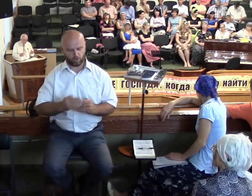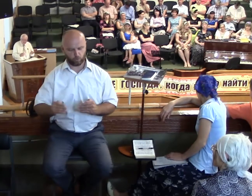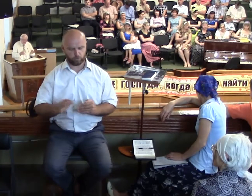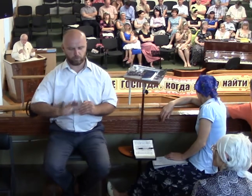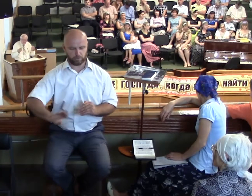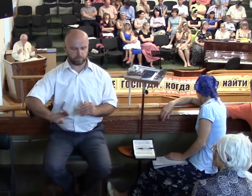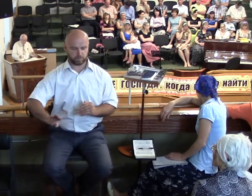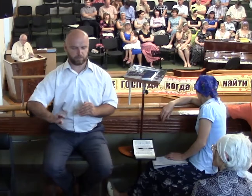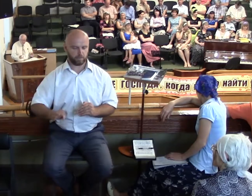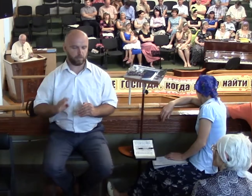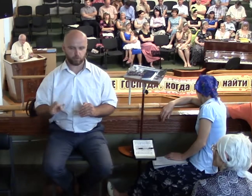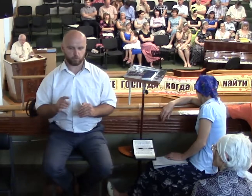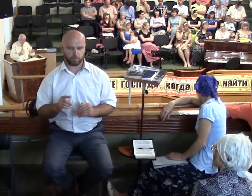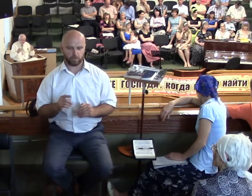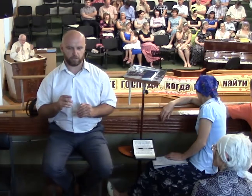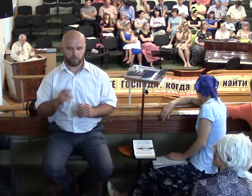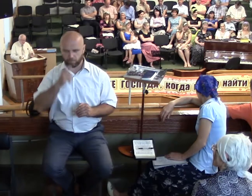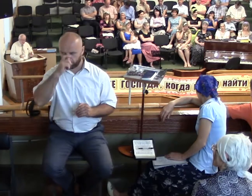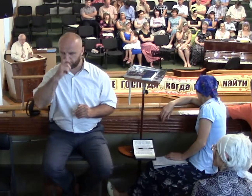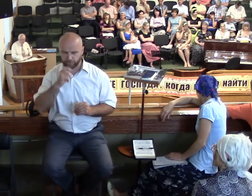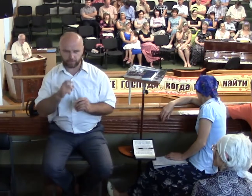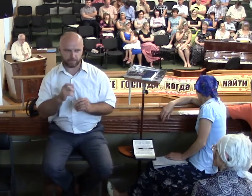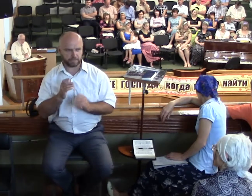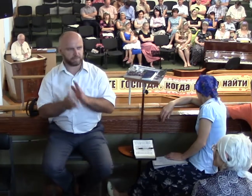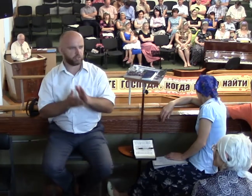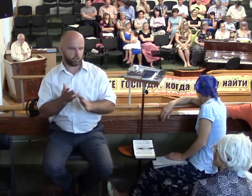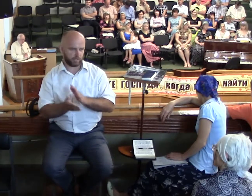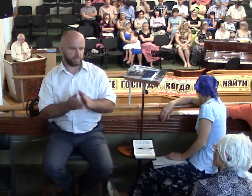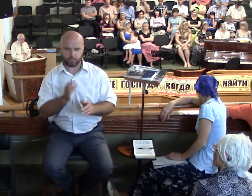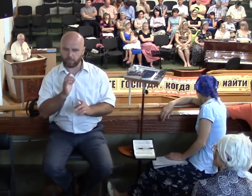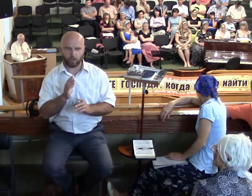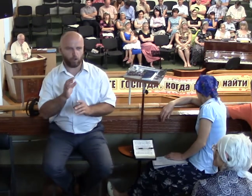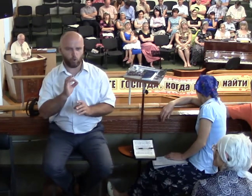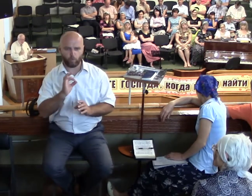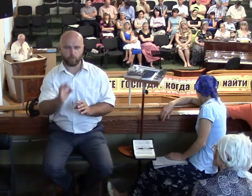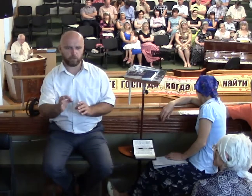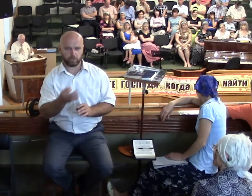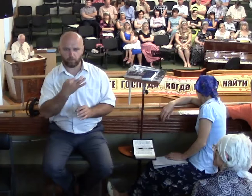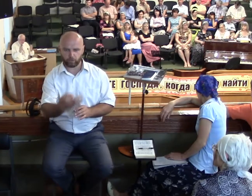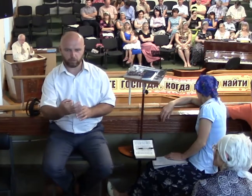мыслей, ненужных слов, ненужных чувств. Знаете, друзья,